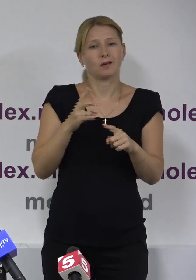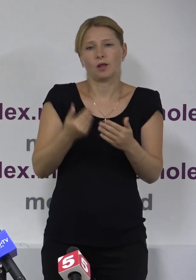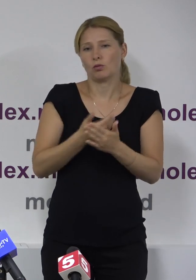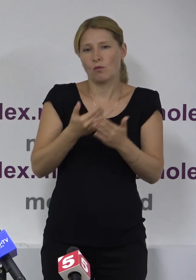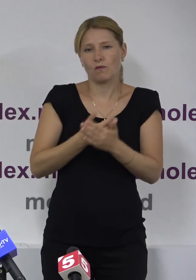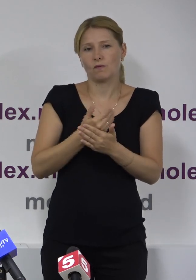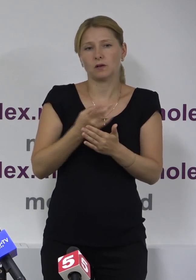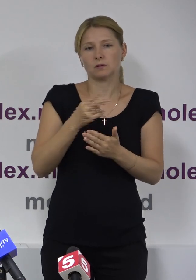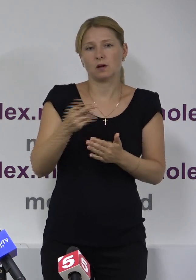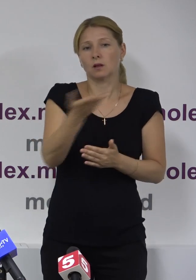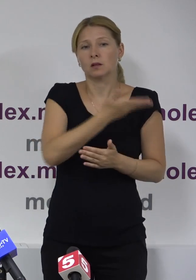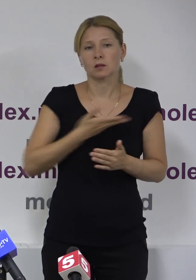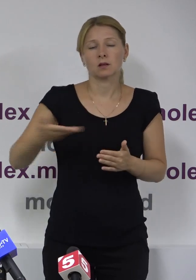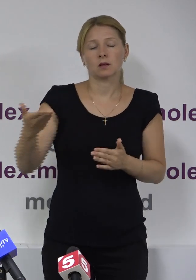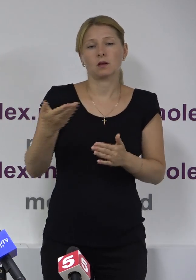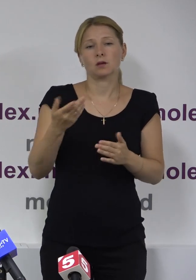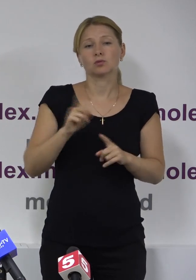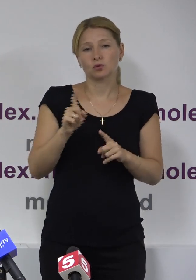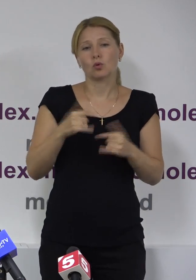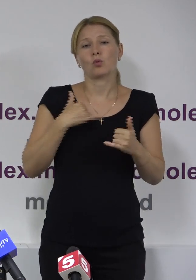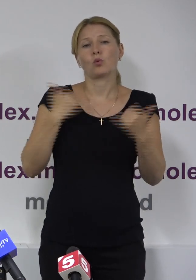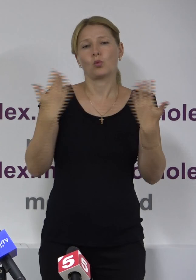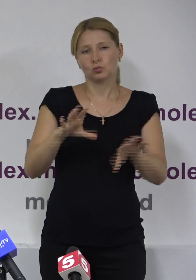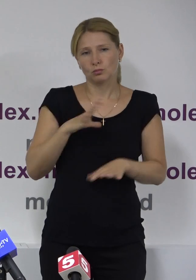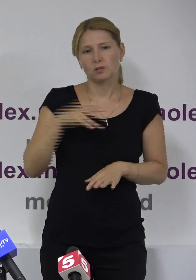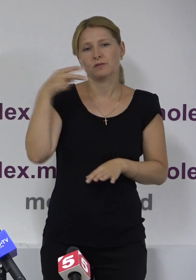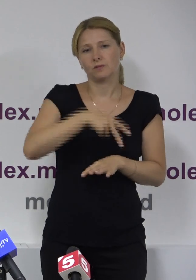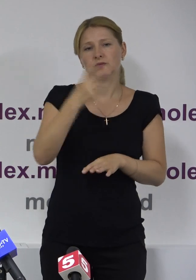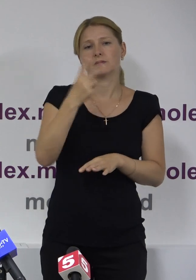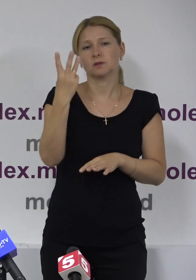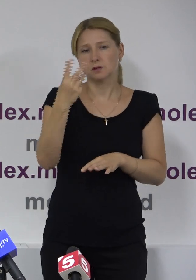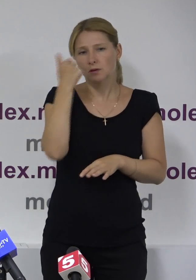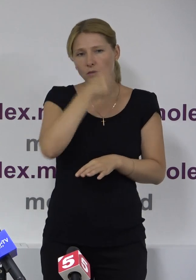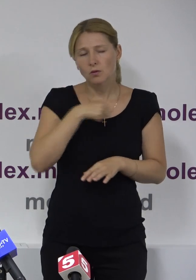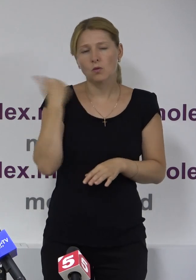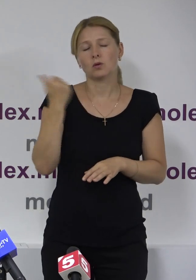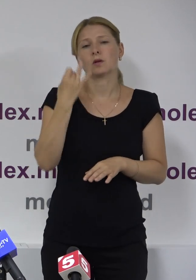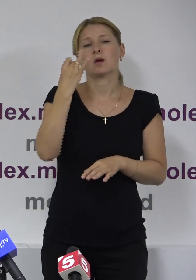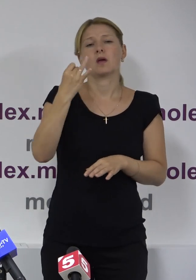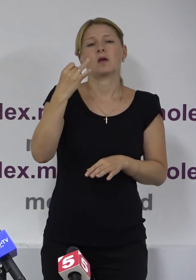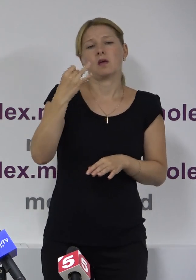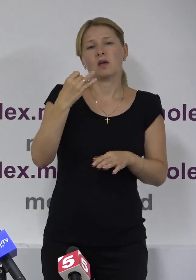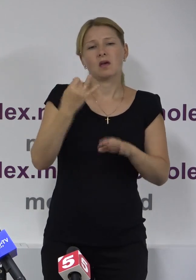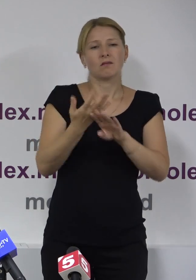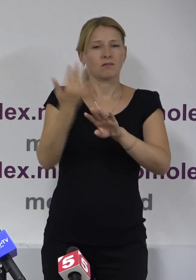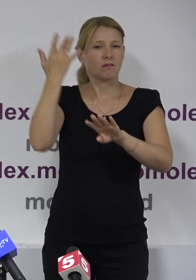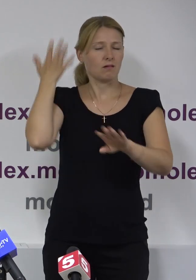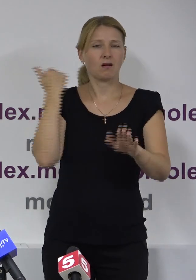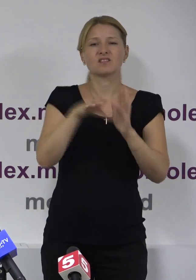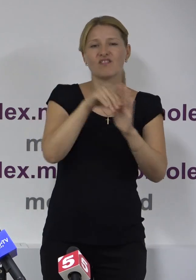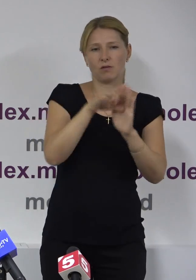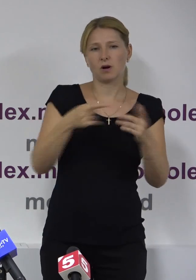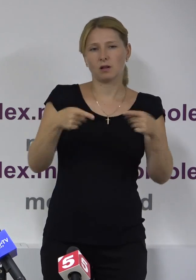pentru noi pentru că exact constatări similare le-am avut și în 2023 și în alegerile precedente.